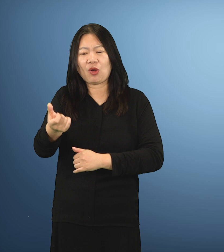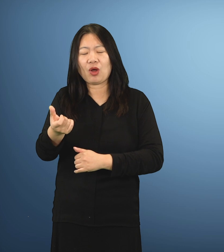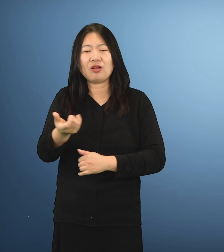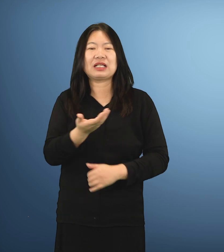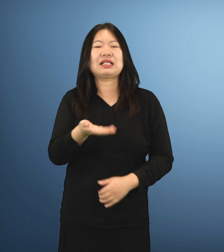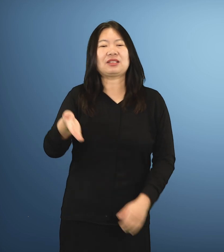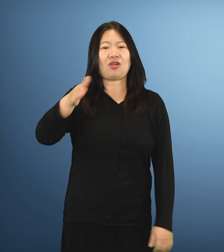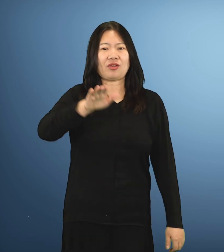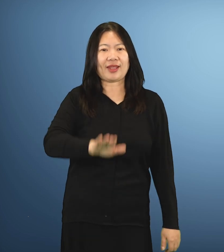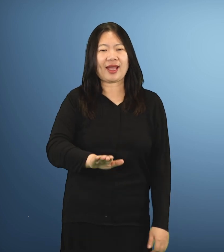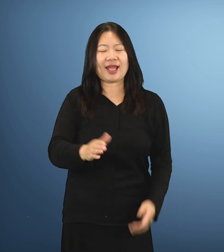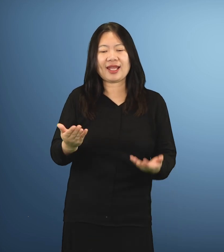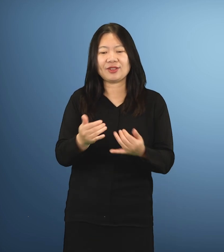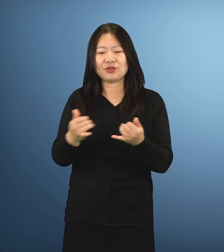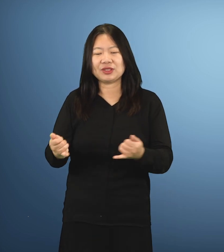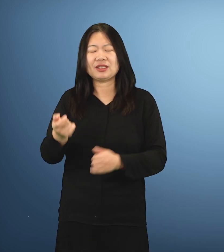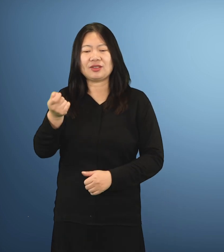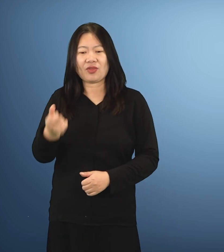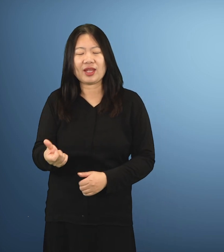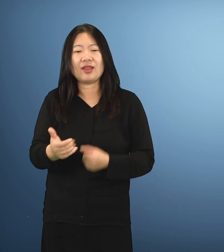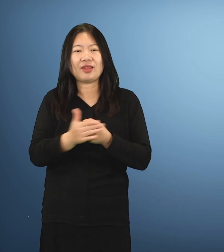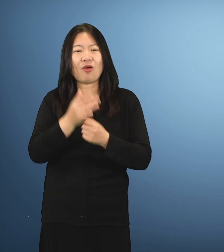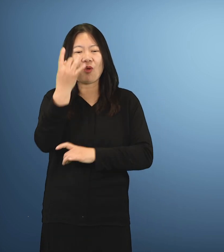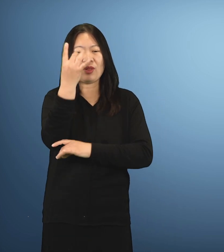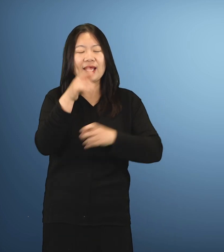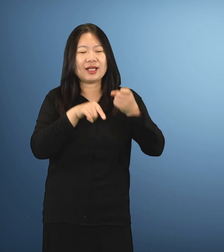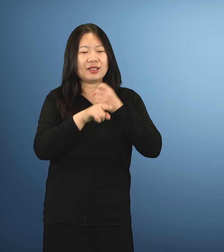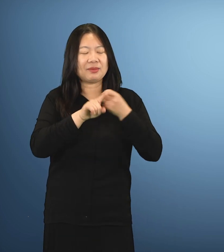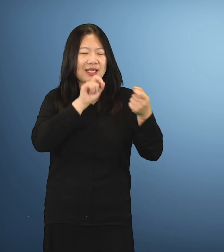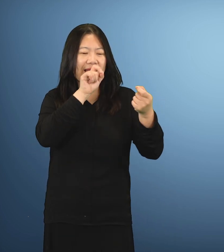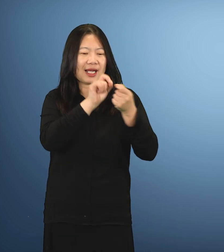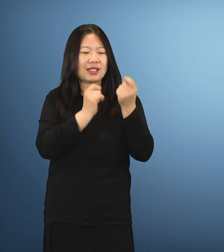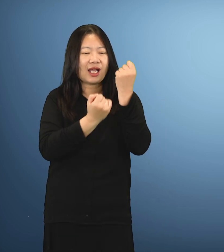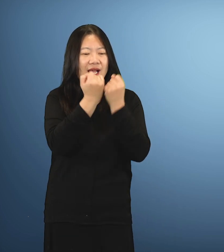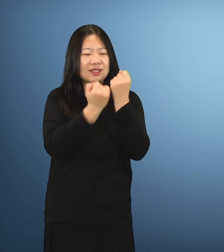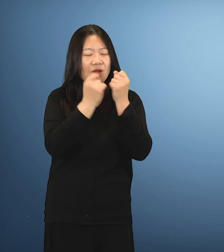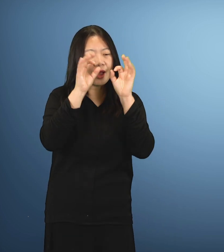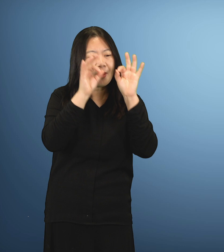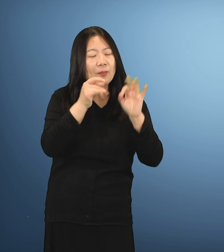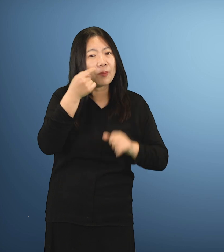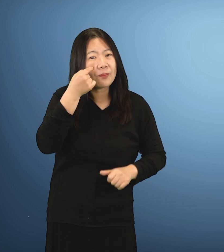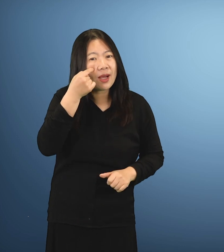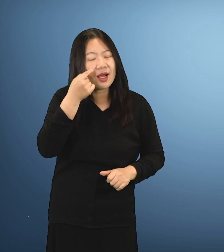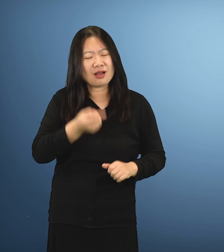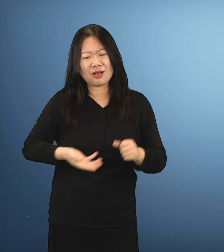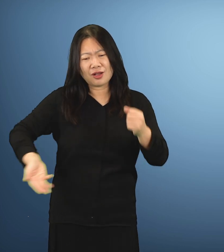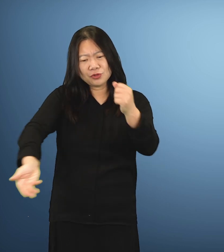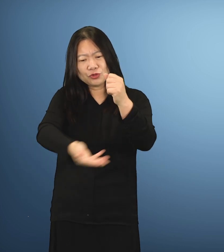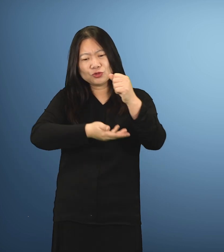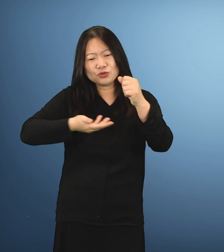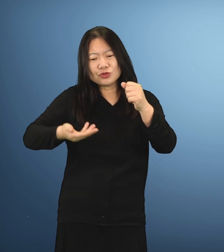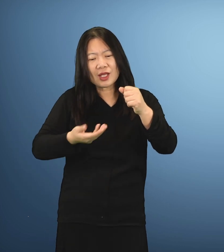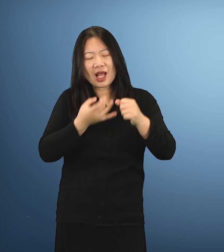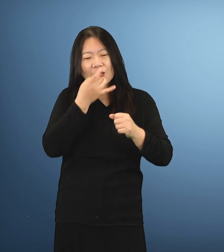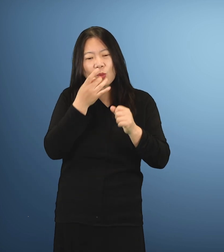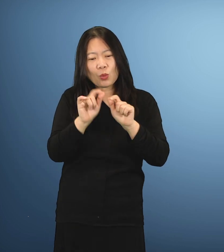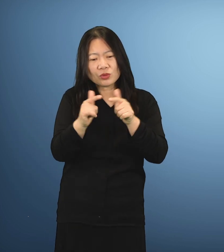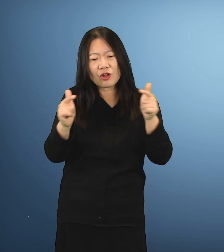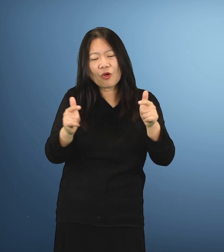그래서 이거를 원문에 가깝게 번역을 하면 무슨 뜻이 됩니까? 추수할 것은 정말